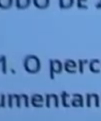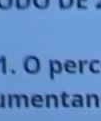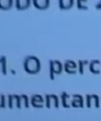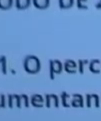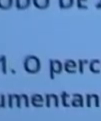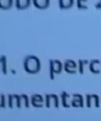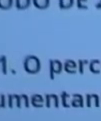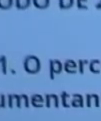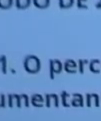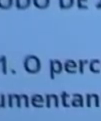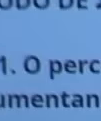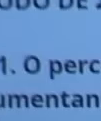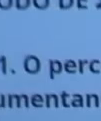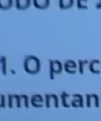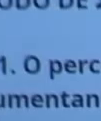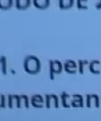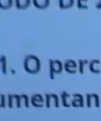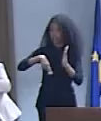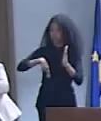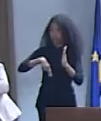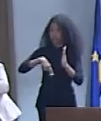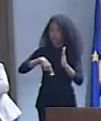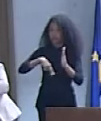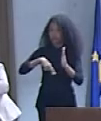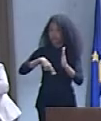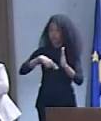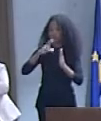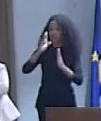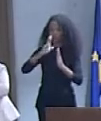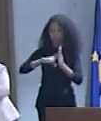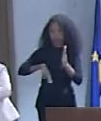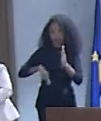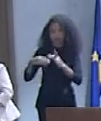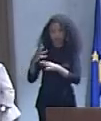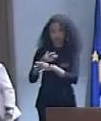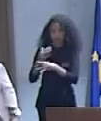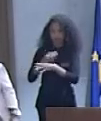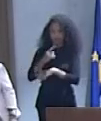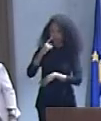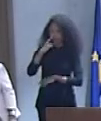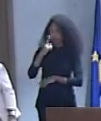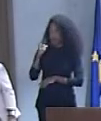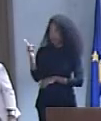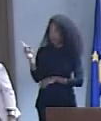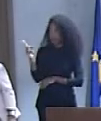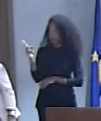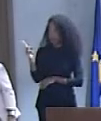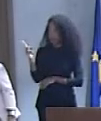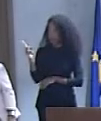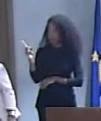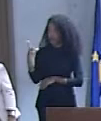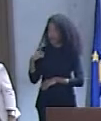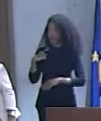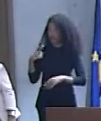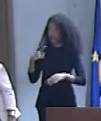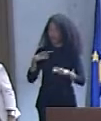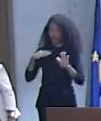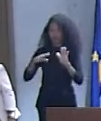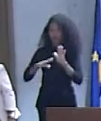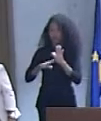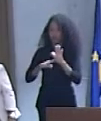dos indeferimentos dos trabalhadores rurais. Olha que ele começa a fazer uma curva ascendente.